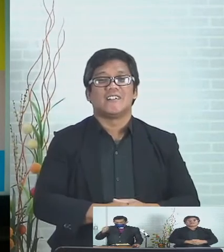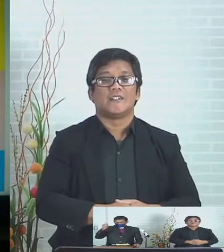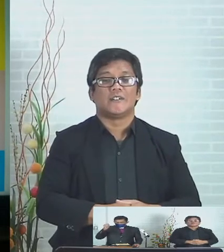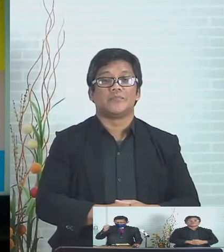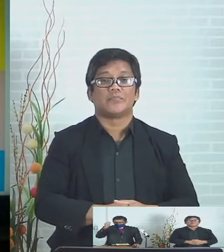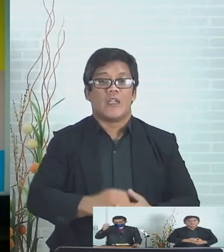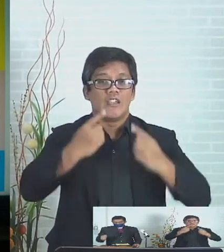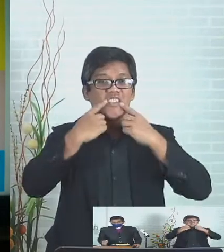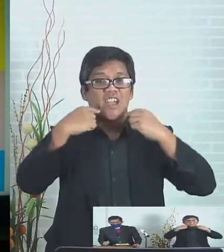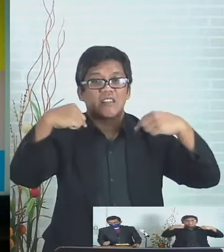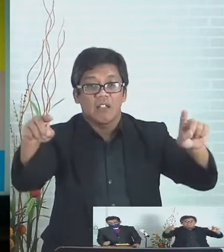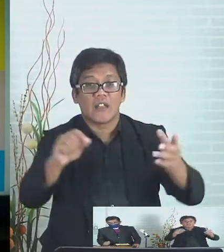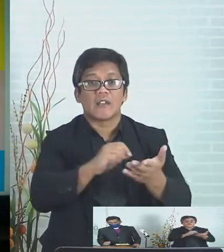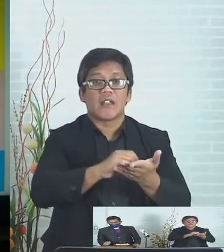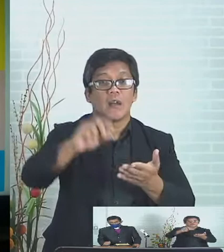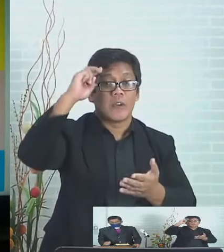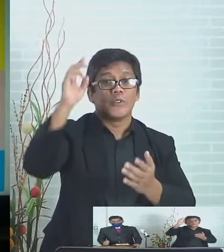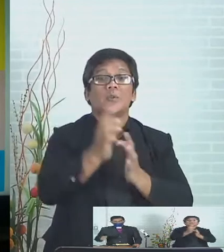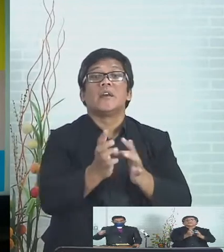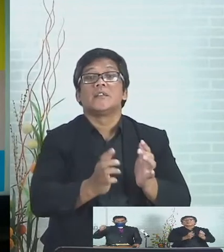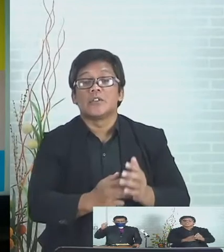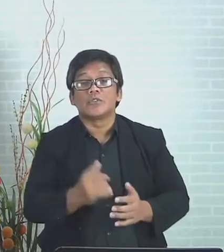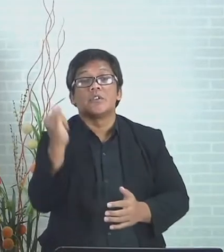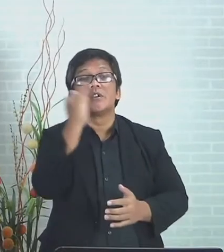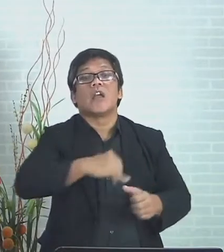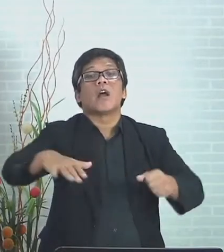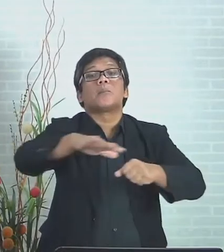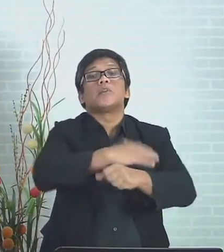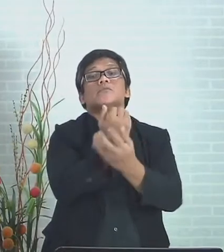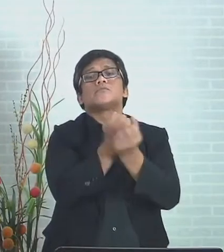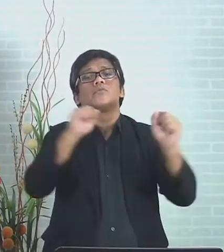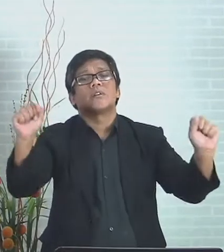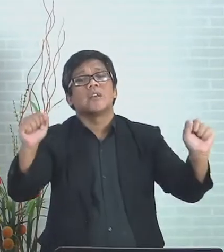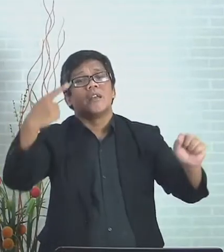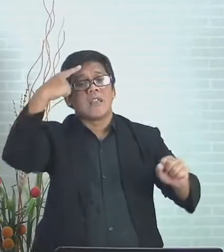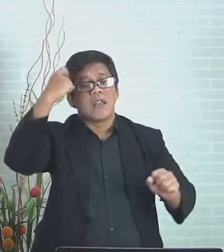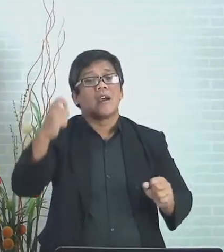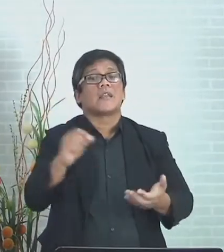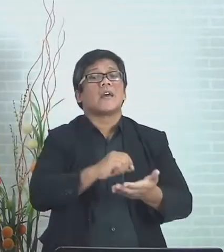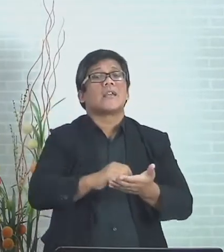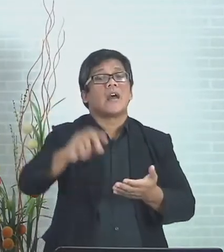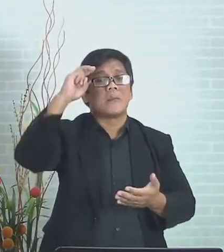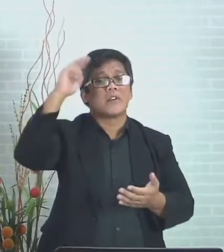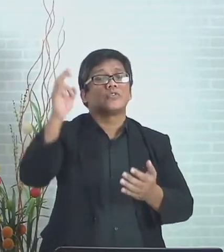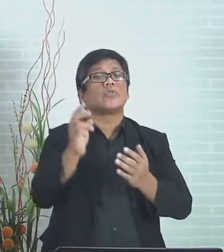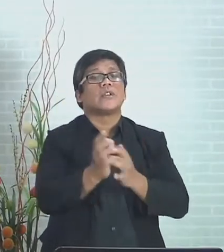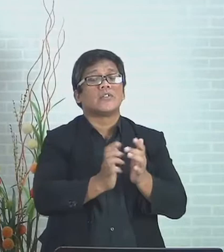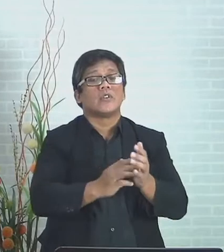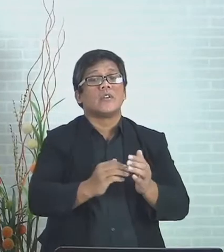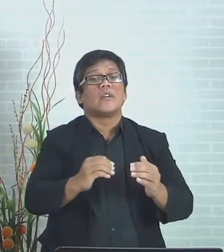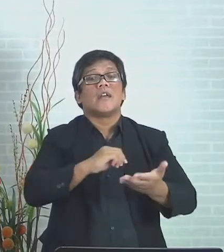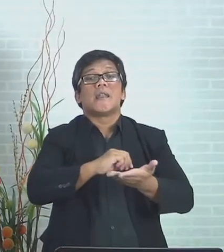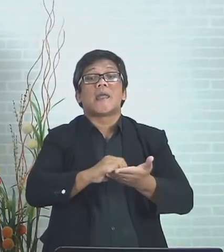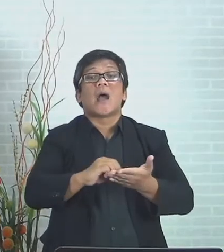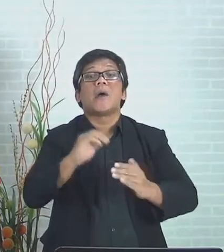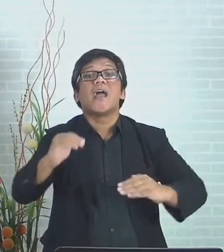Hai deklarasi tanah nama Tuhan Yesus yang penuh puasa karena namanya Lala Nama di atas